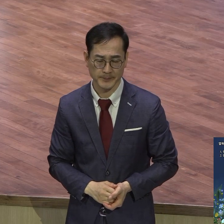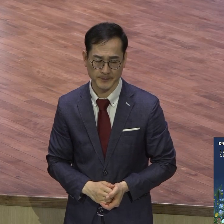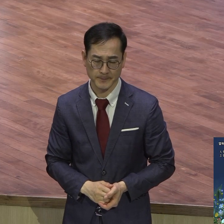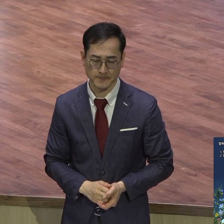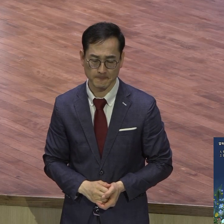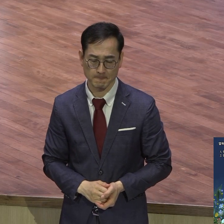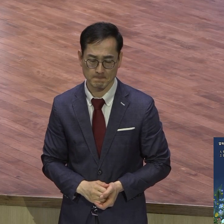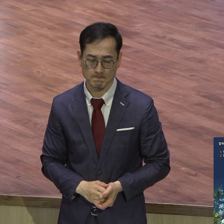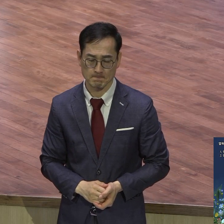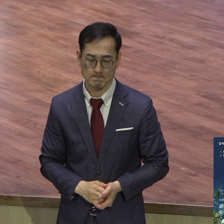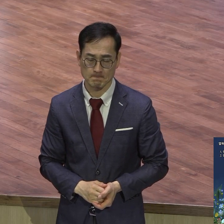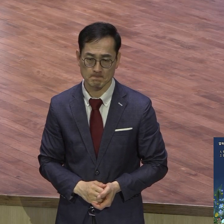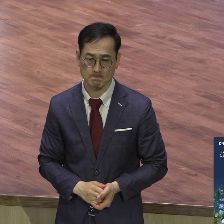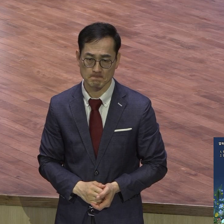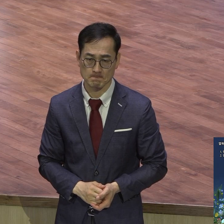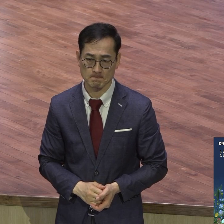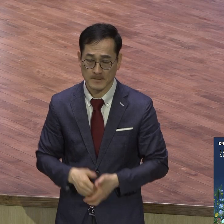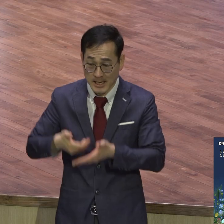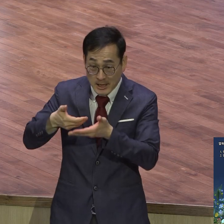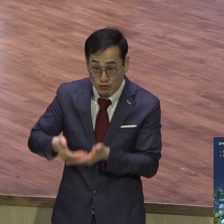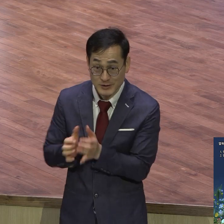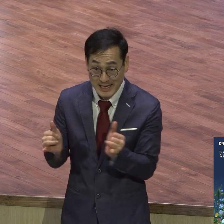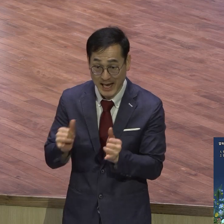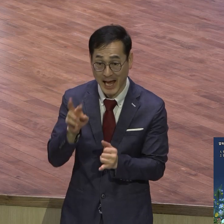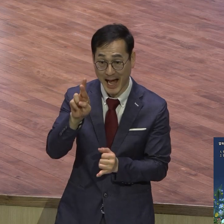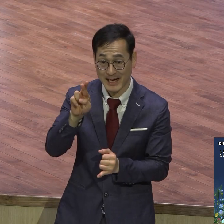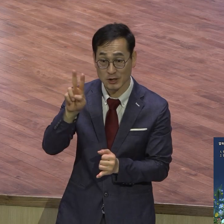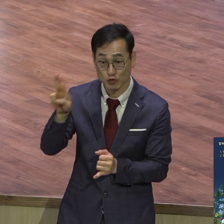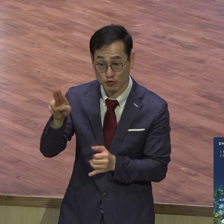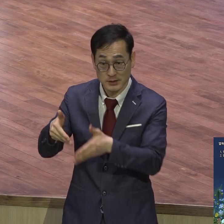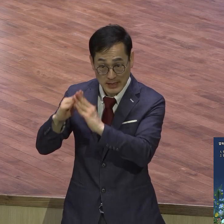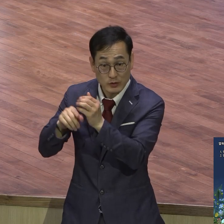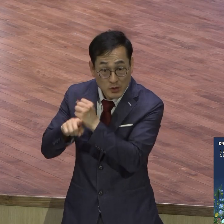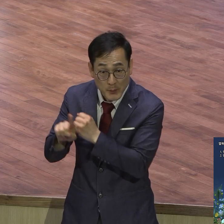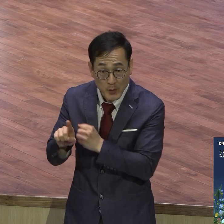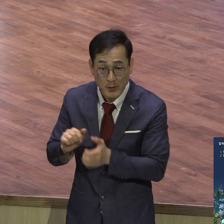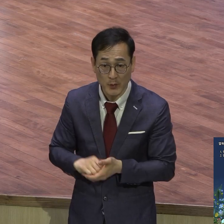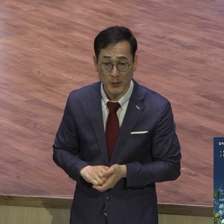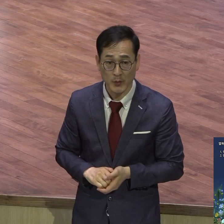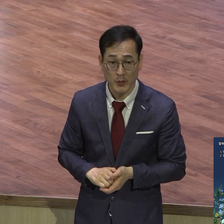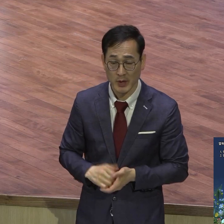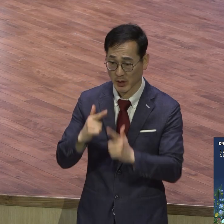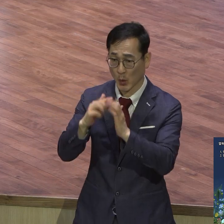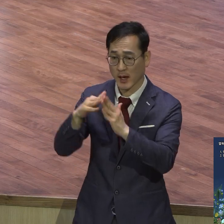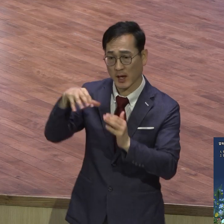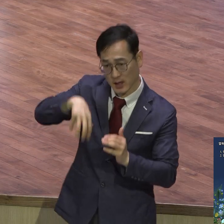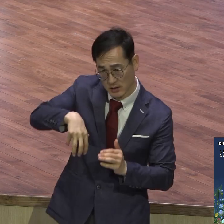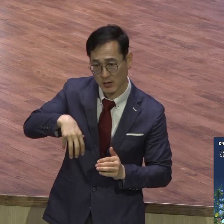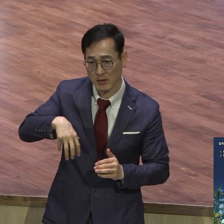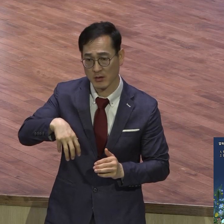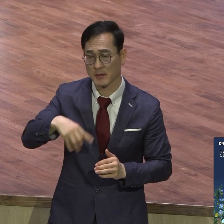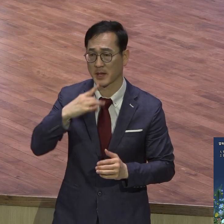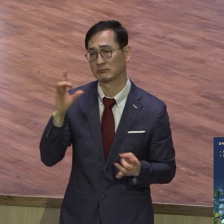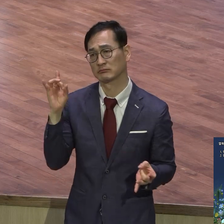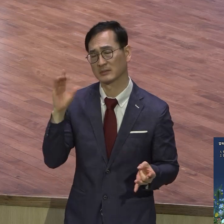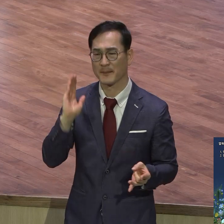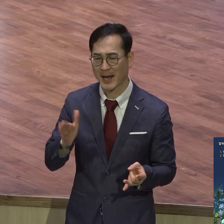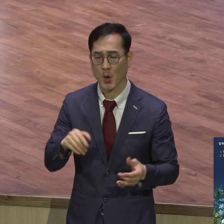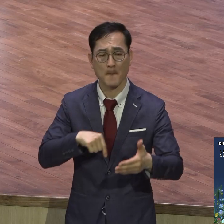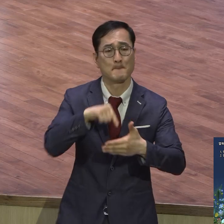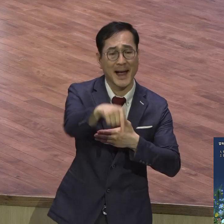왜 우리가 중직자 안류를 세웠냐. 중직자들이 교회에서만 앉아서 있지 말고